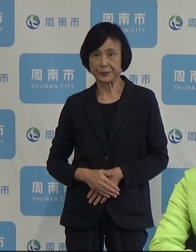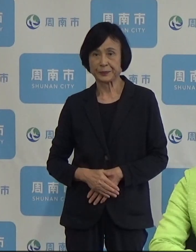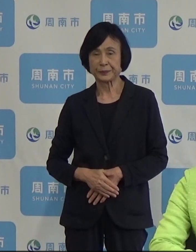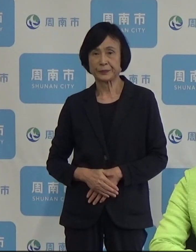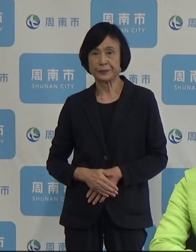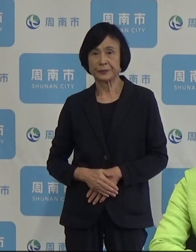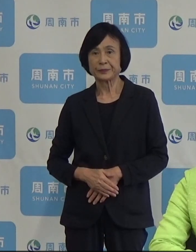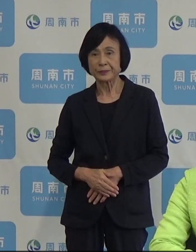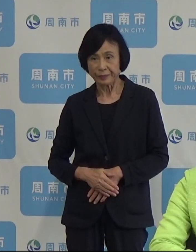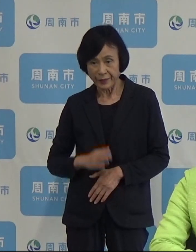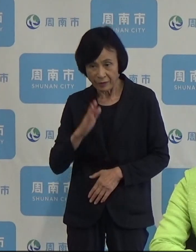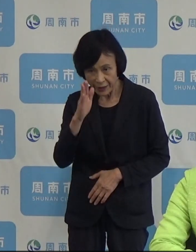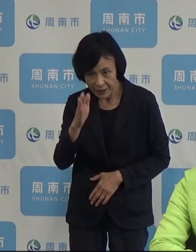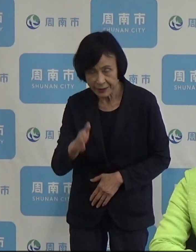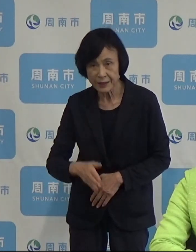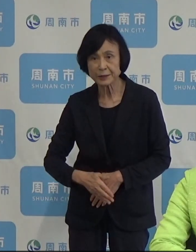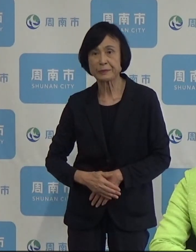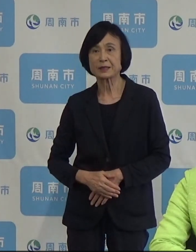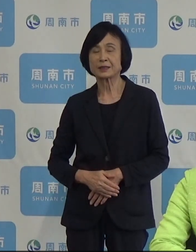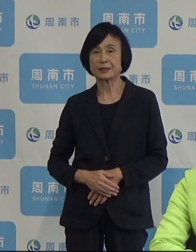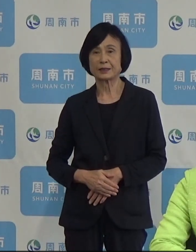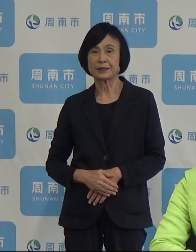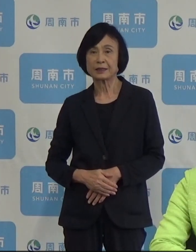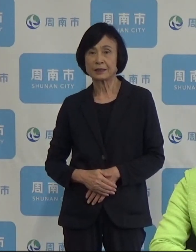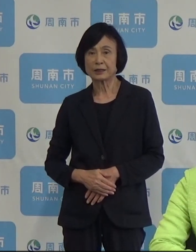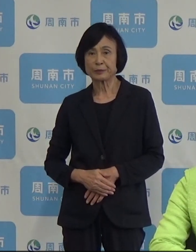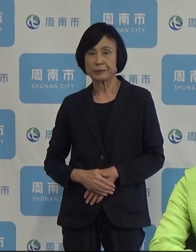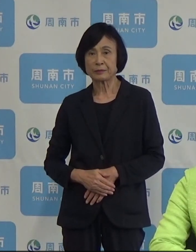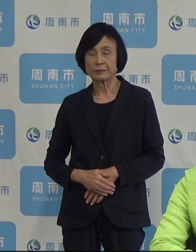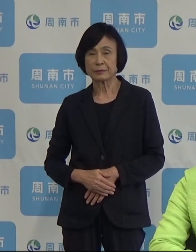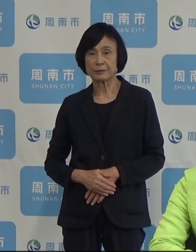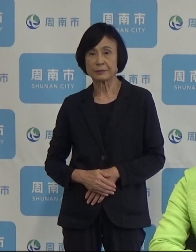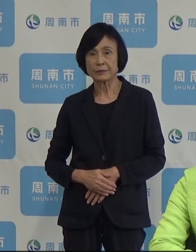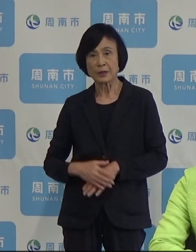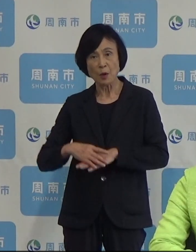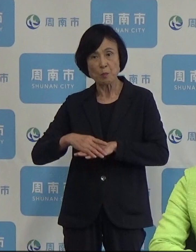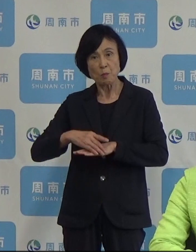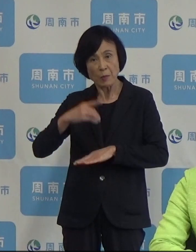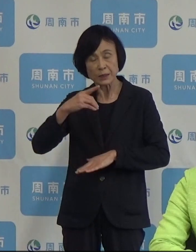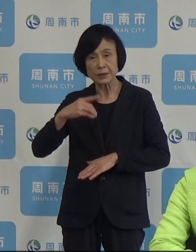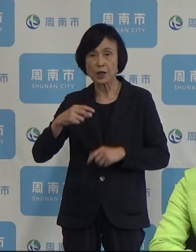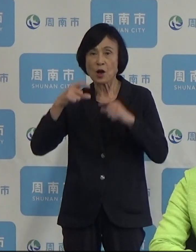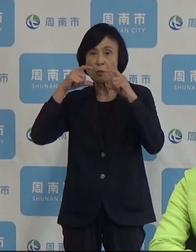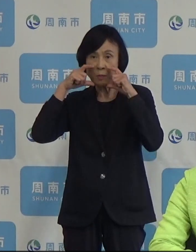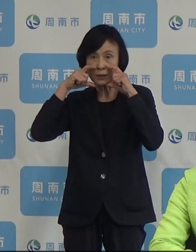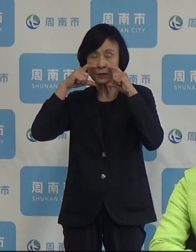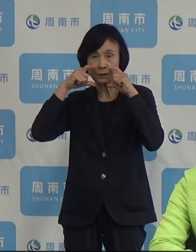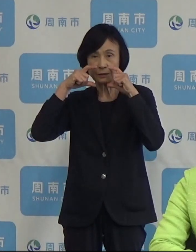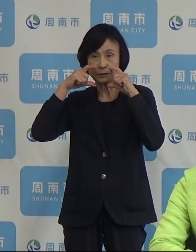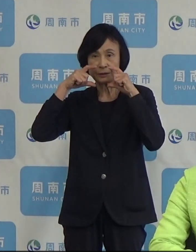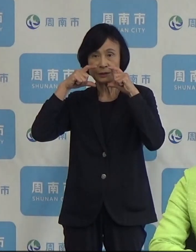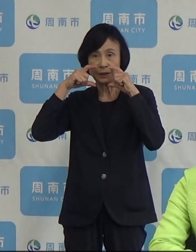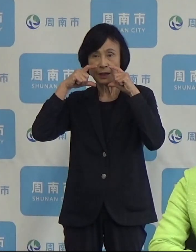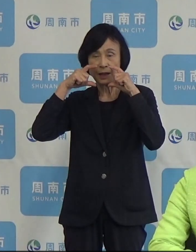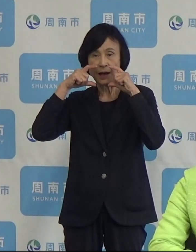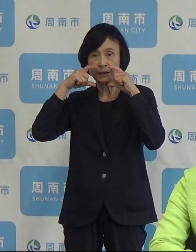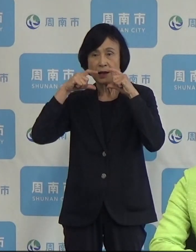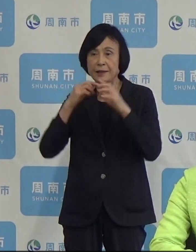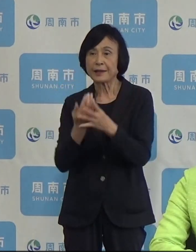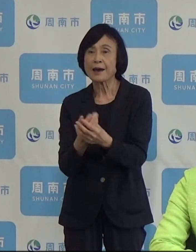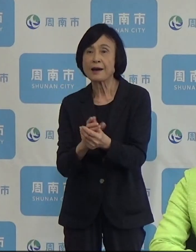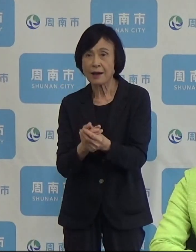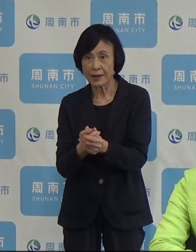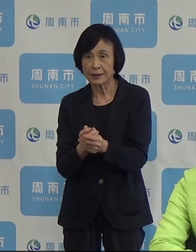よう重ねてお願い申し上げます。まずマスクの着用や手洗